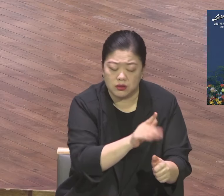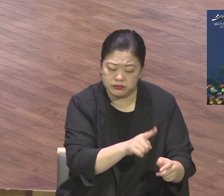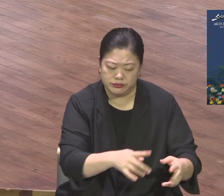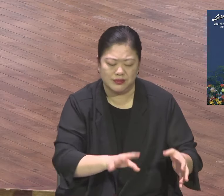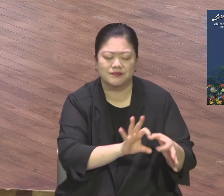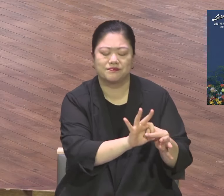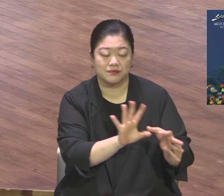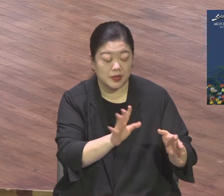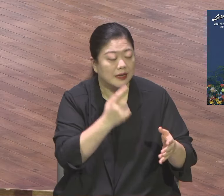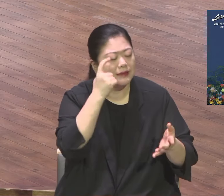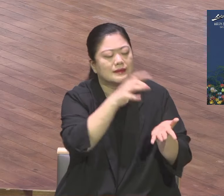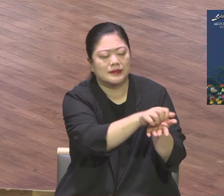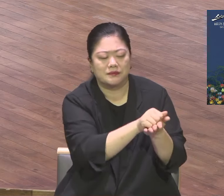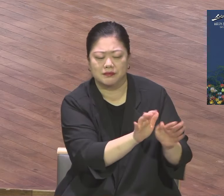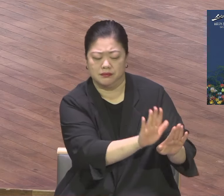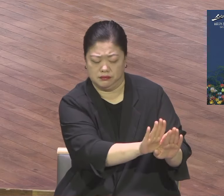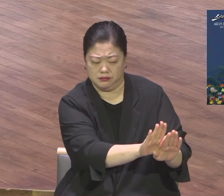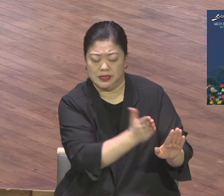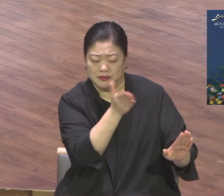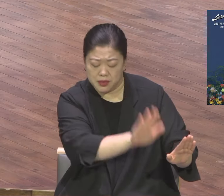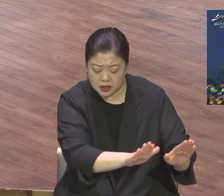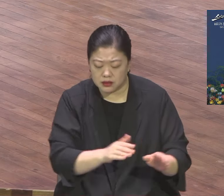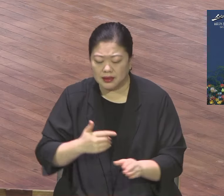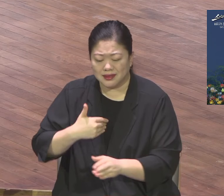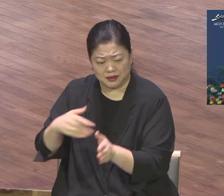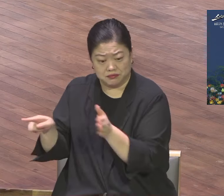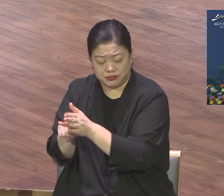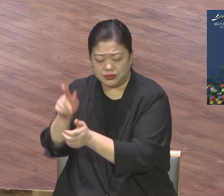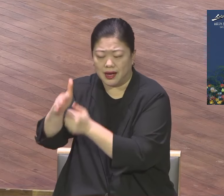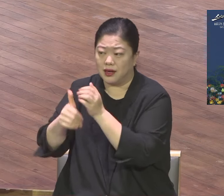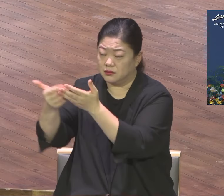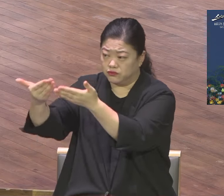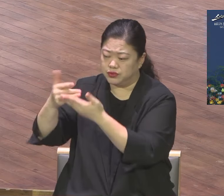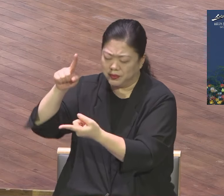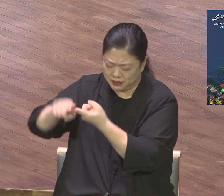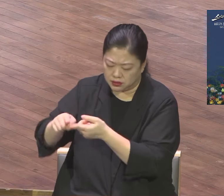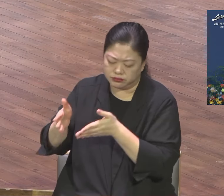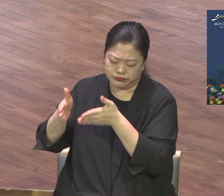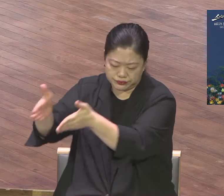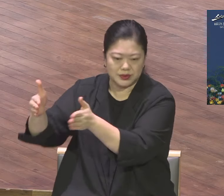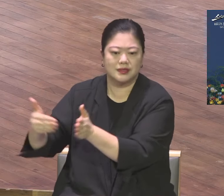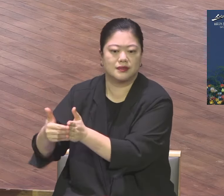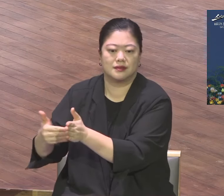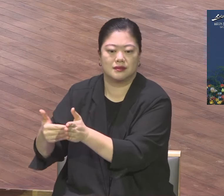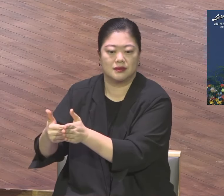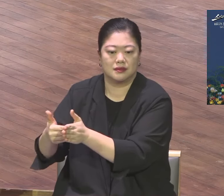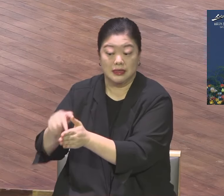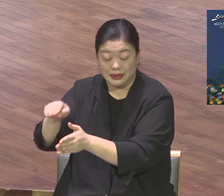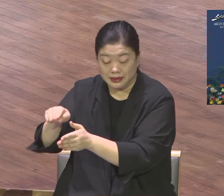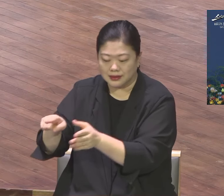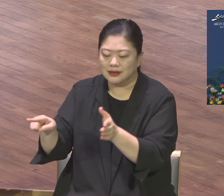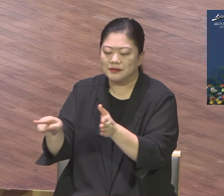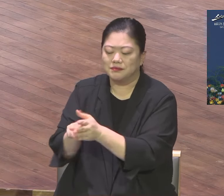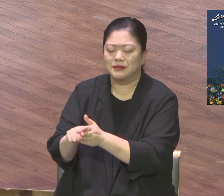가지고 언약 성취의 축복을 체험하는 사람을 심지가 견고한 자라.